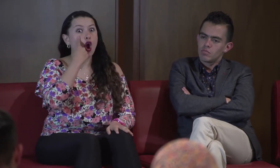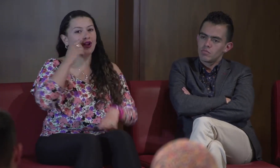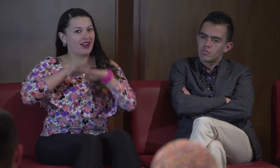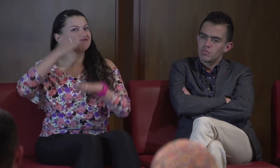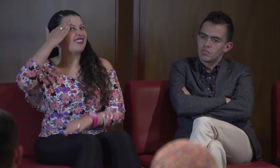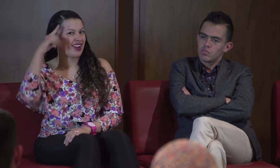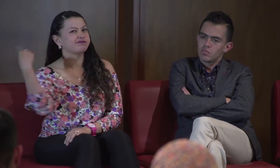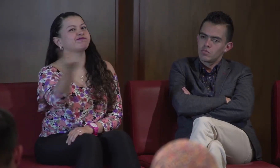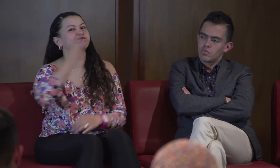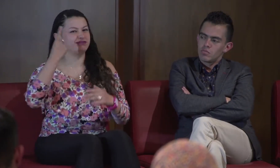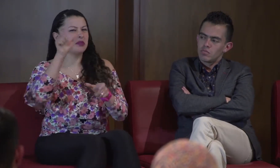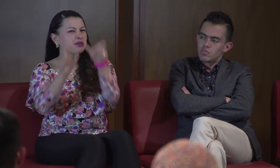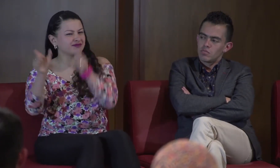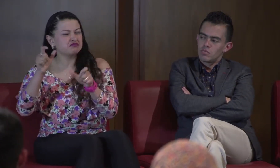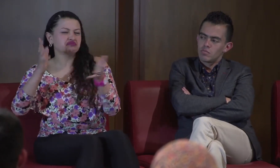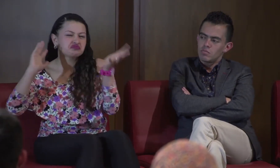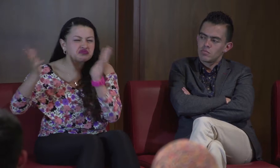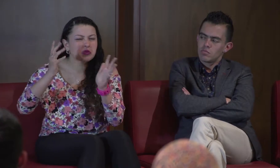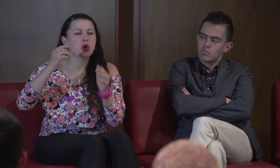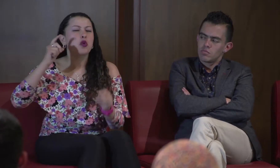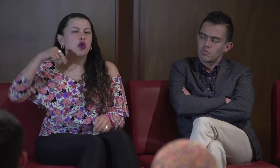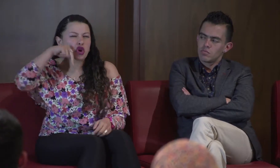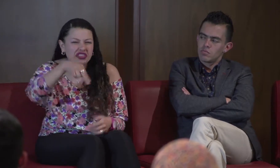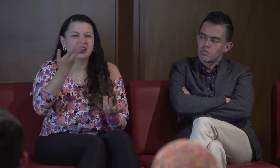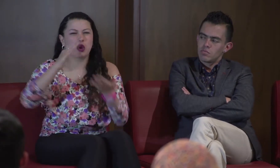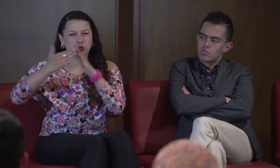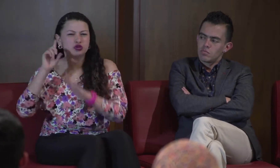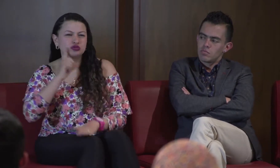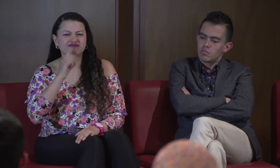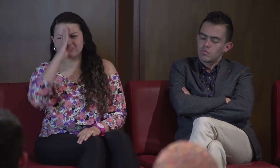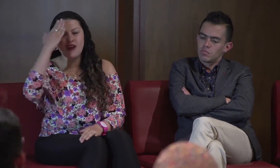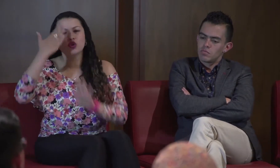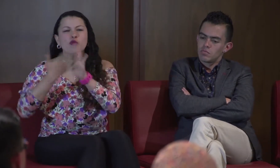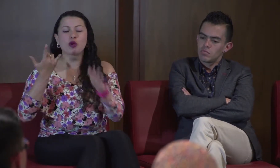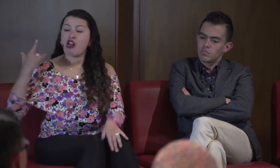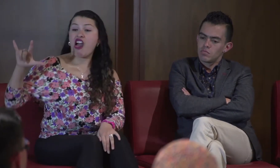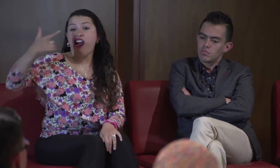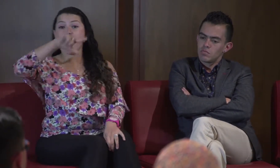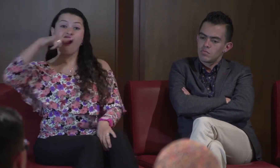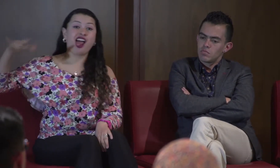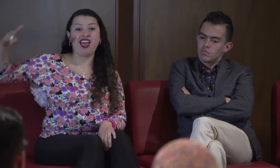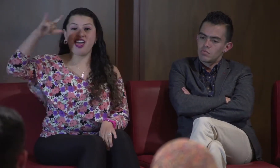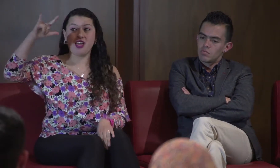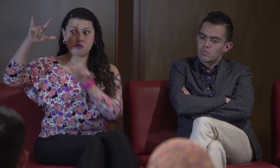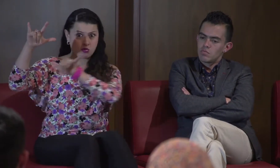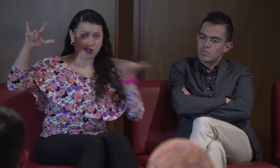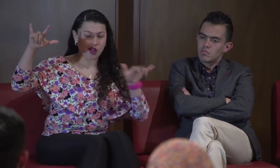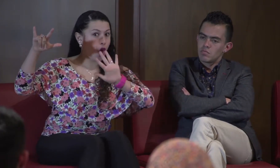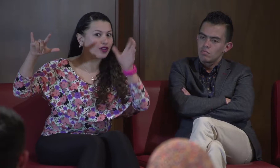la diplomacia equivalía a cierto contexto en el cual yo no tomo partido en particular de alguna